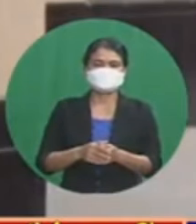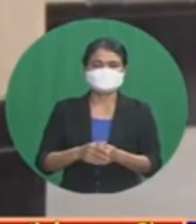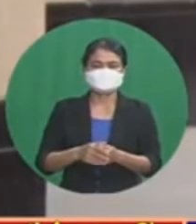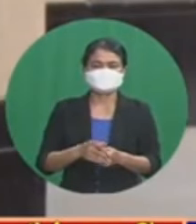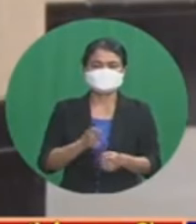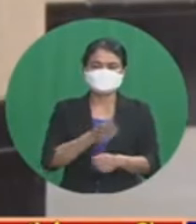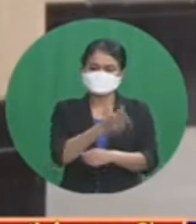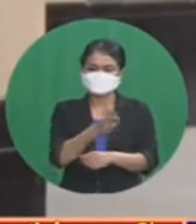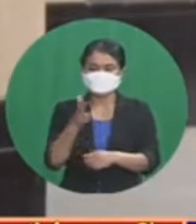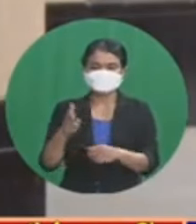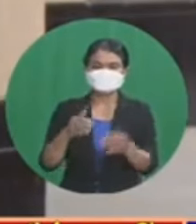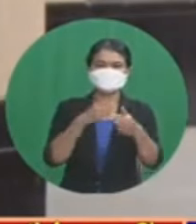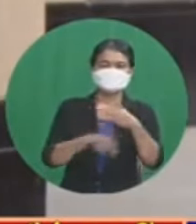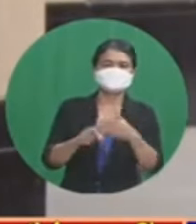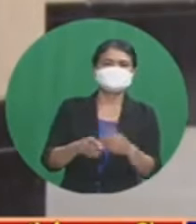ការបាញ់ប្រហារនេះបានកើតឡើងកាលពីយប់ថ្ងៃអាទិត្យនៅភោជនីយដ្ឋាន